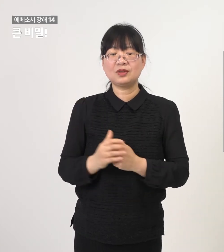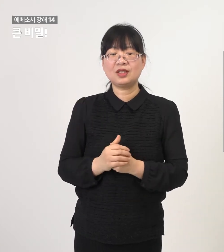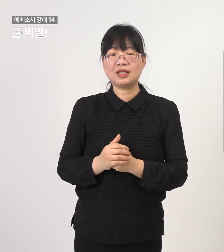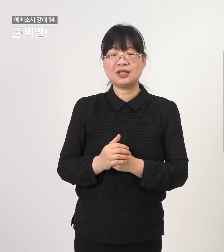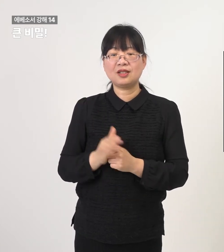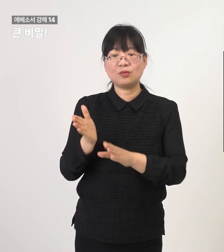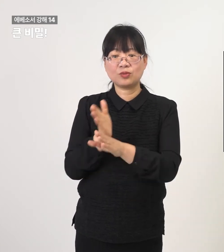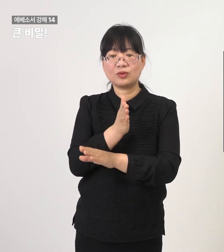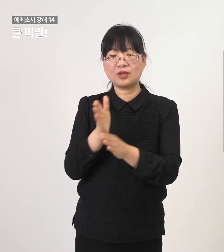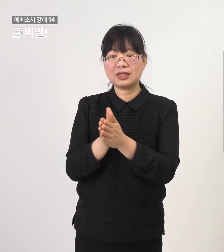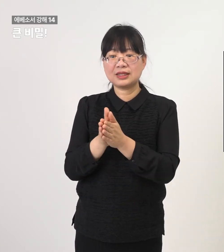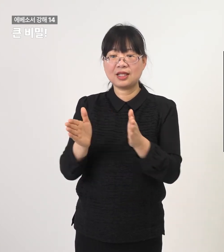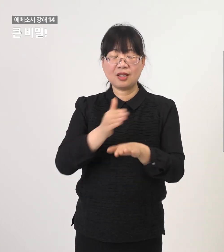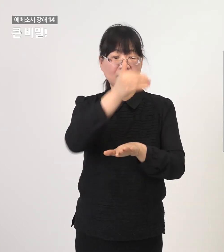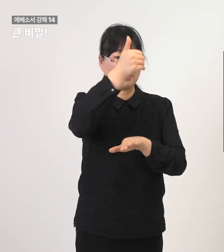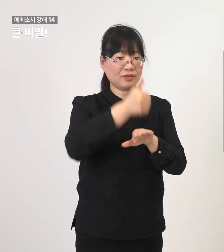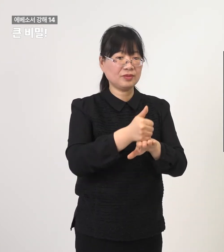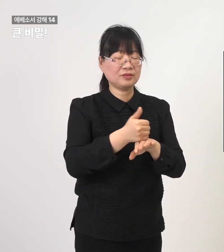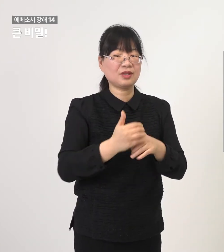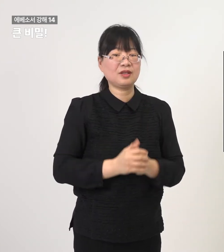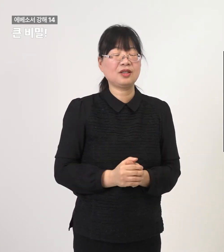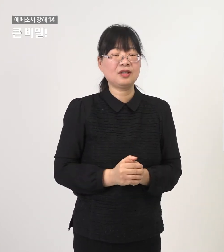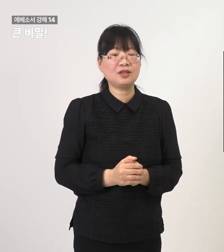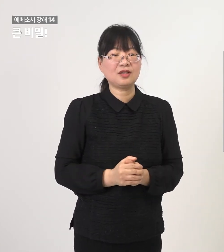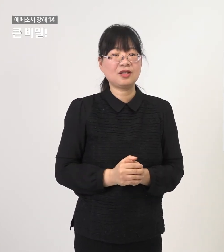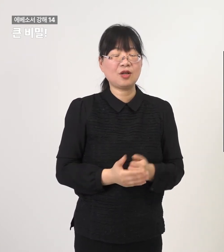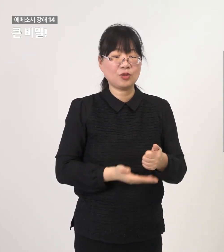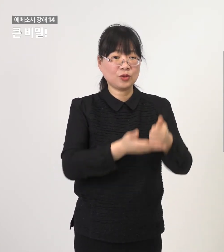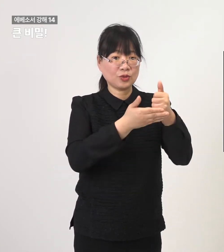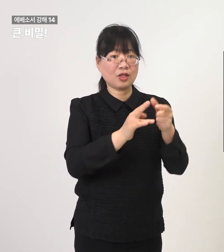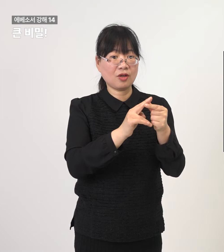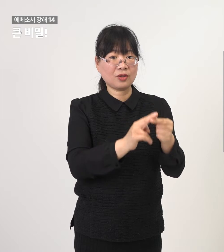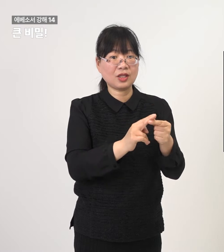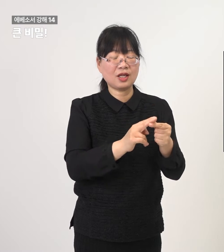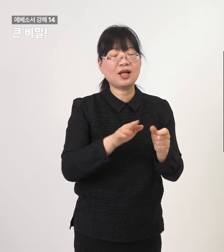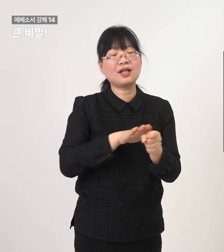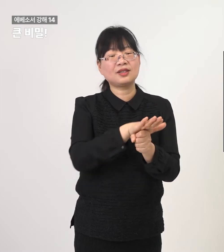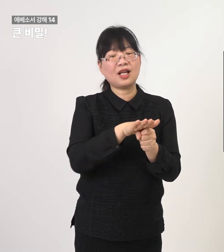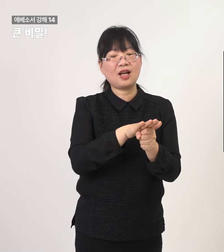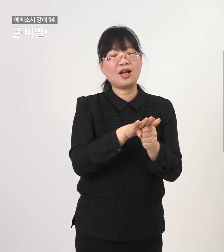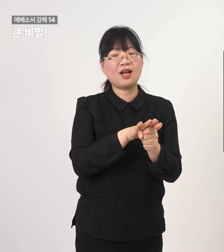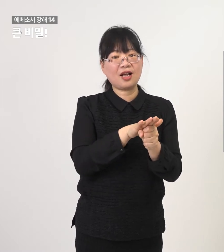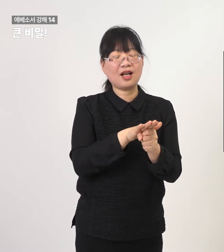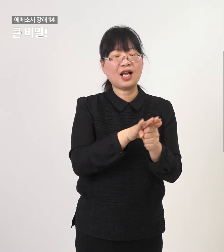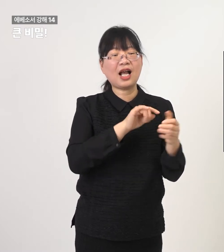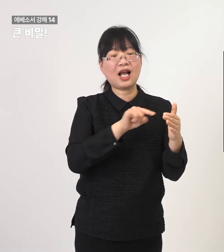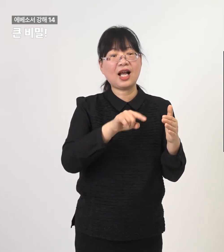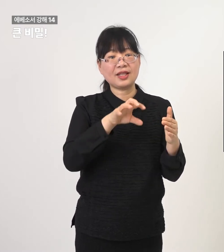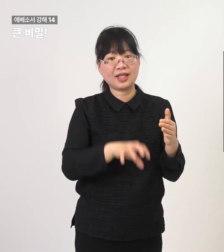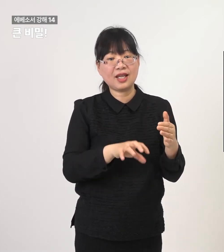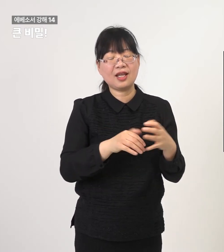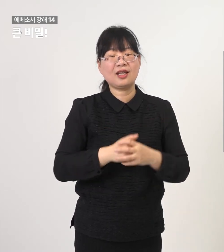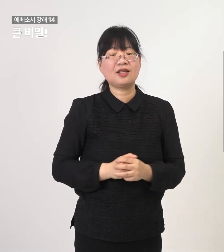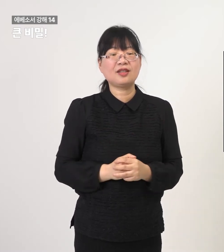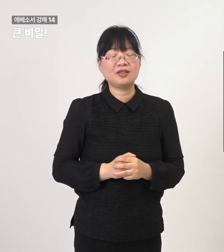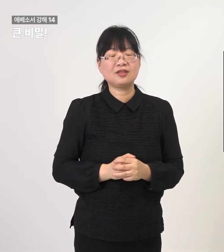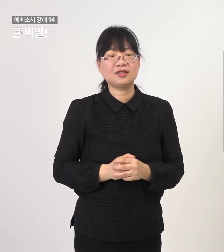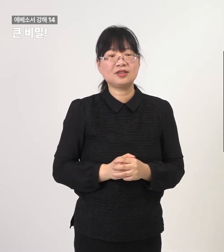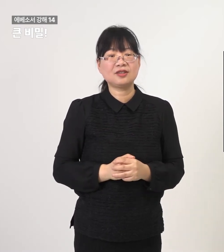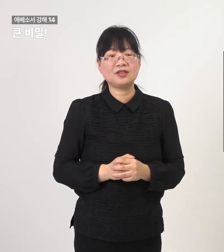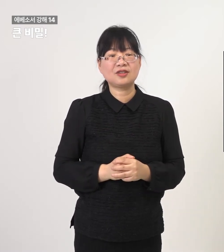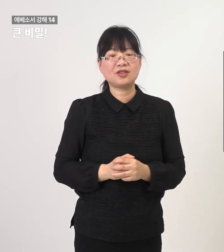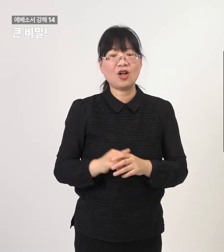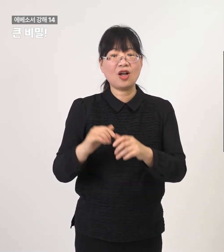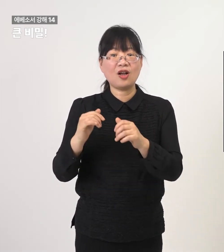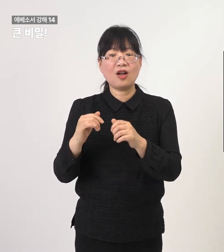복종에서 시작을 해서 마지막에는 존경과 사랑의 구조 안에 무슨